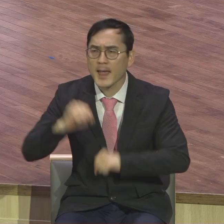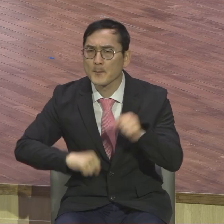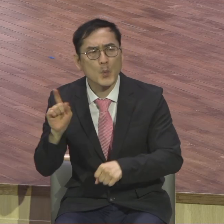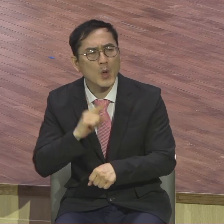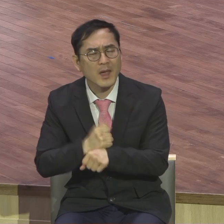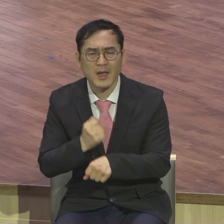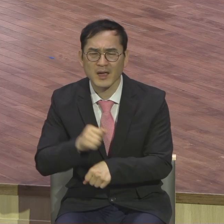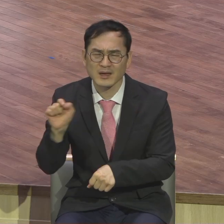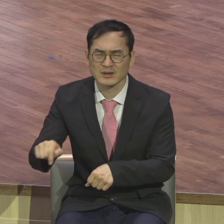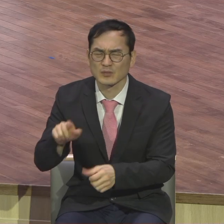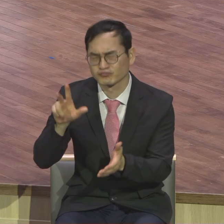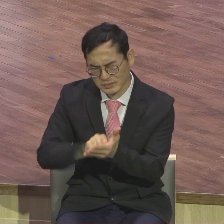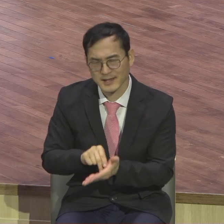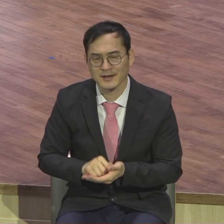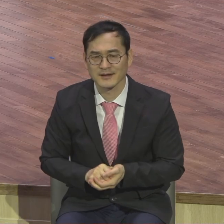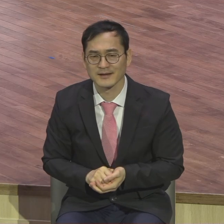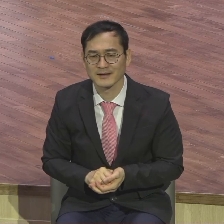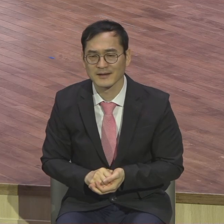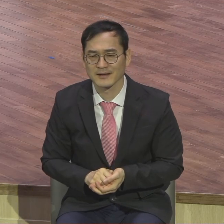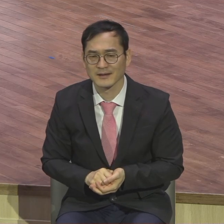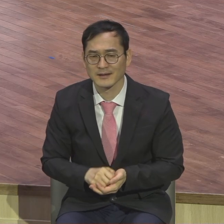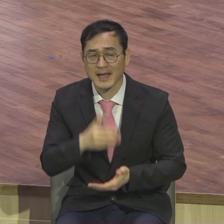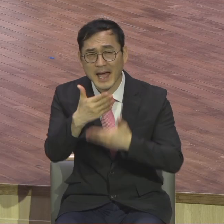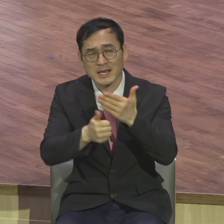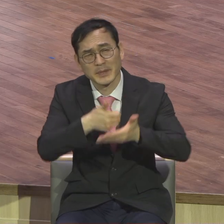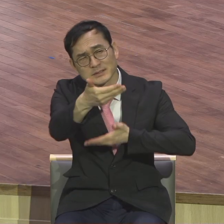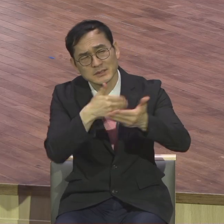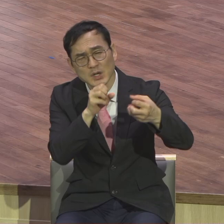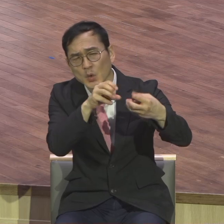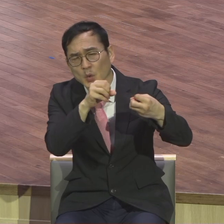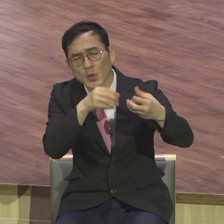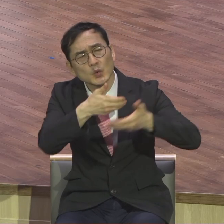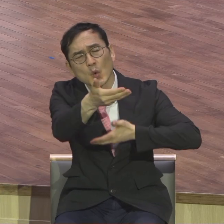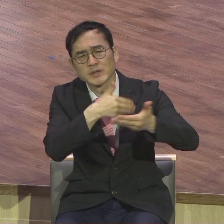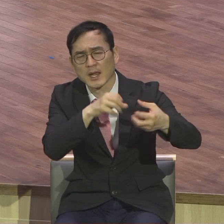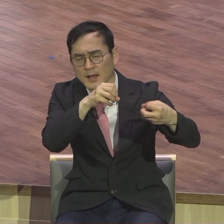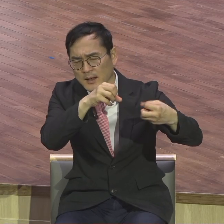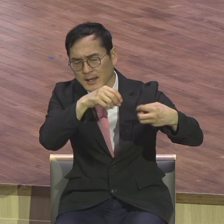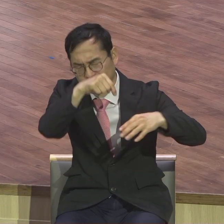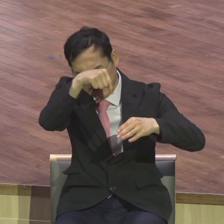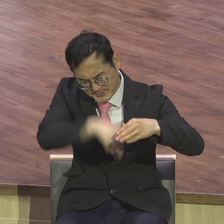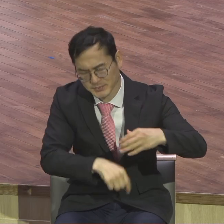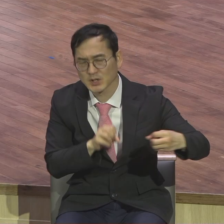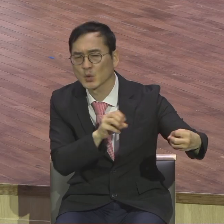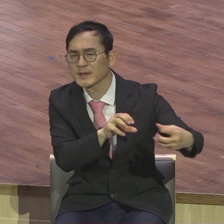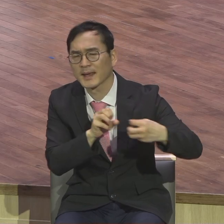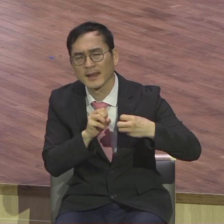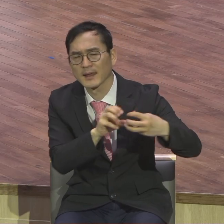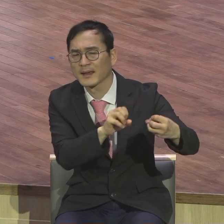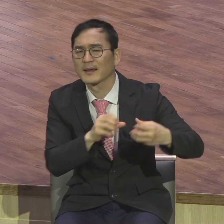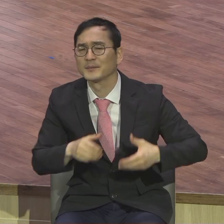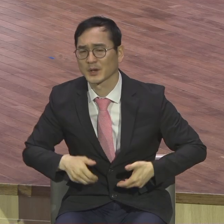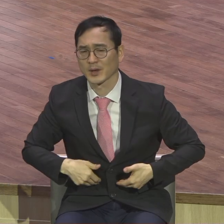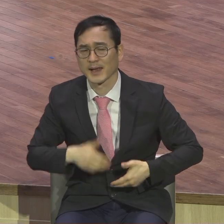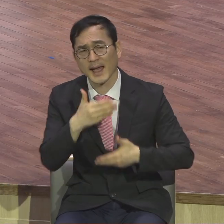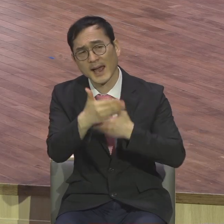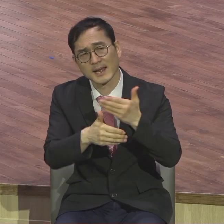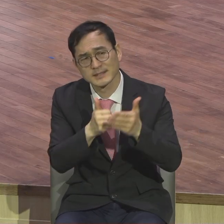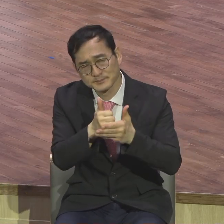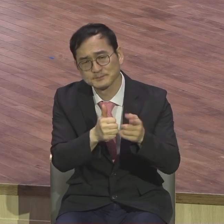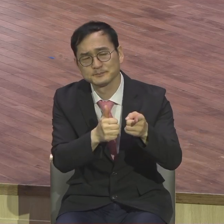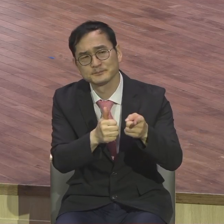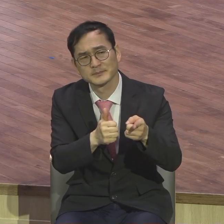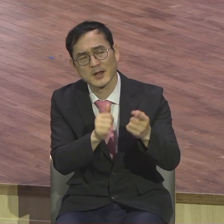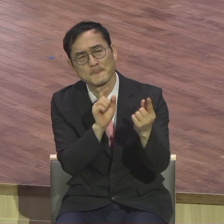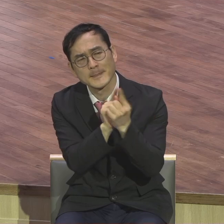무슨 말인지 알겠어요. 하나님과 나와의 사귐이 있어야 돼요. 하나님과 나와의 교제가 있어야 돼요. 하나님을 먼저 즐겨야 돼요.